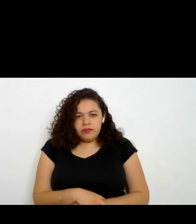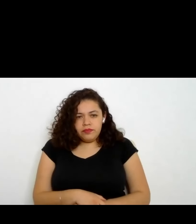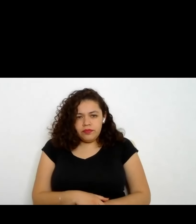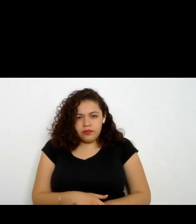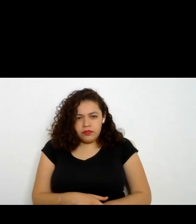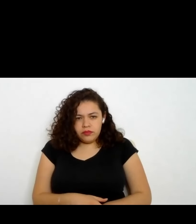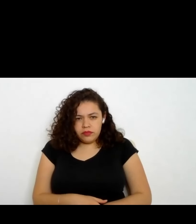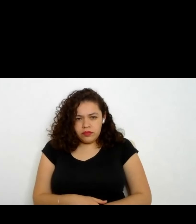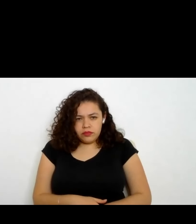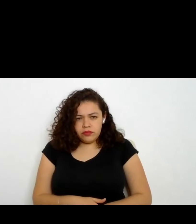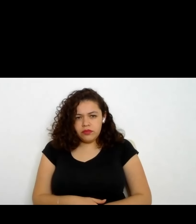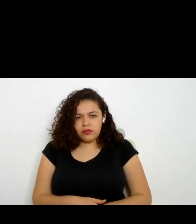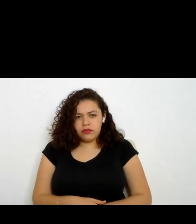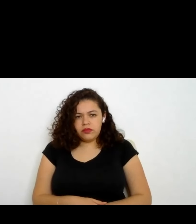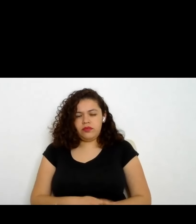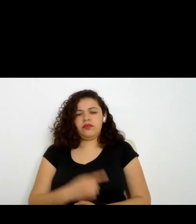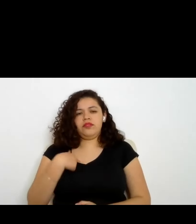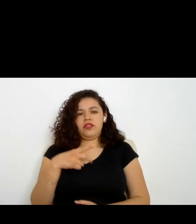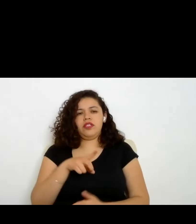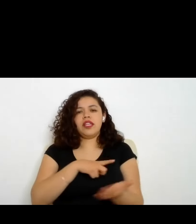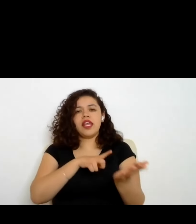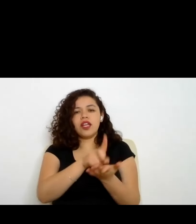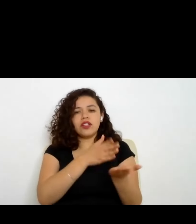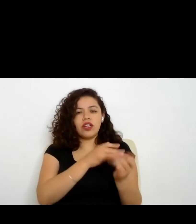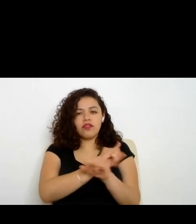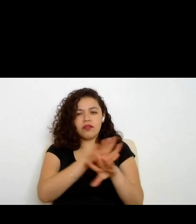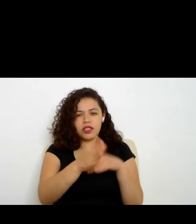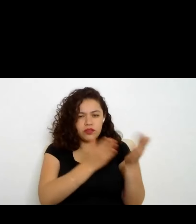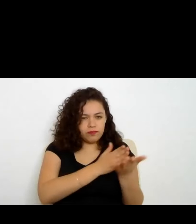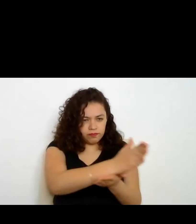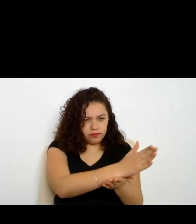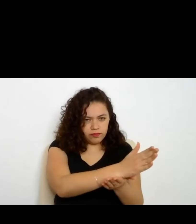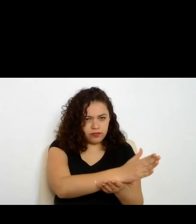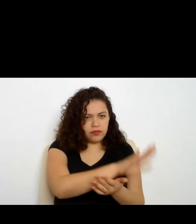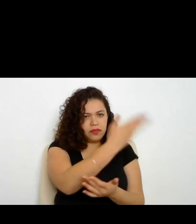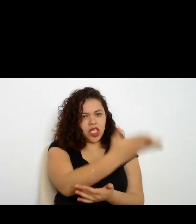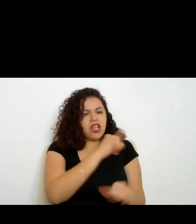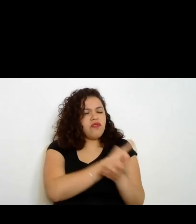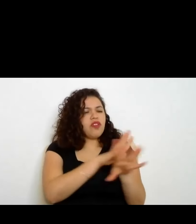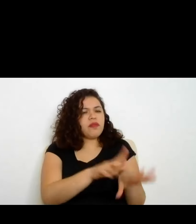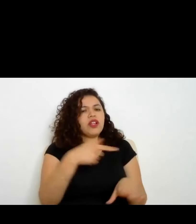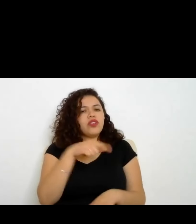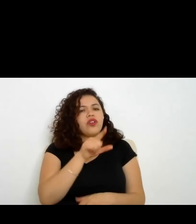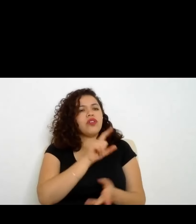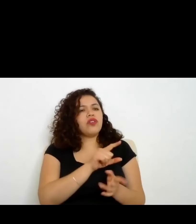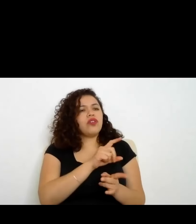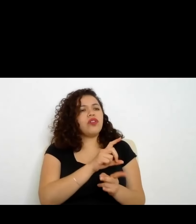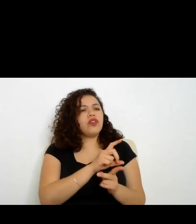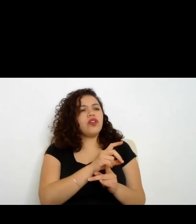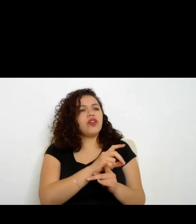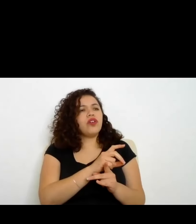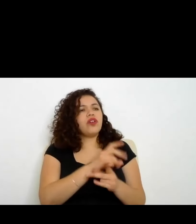primer momento solicito un derecho de acceso a mis datos para ver qué datos le di a ese